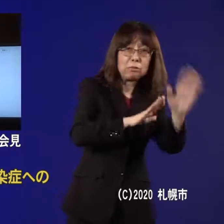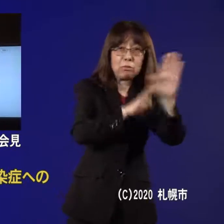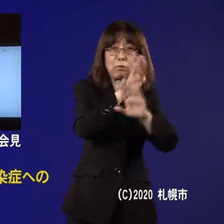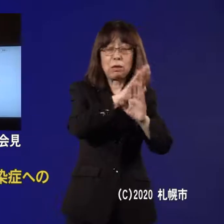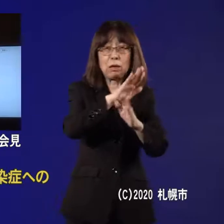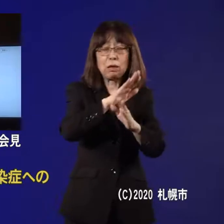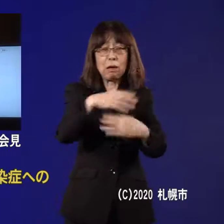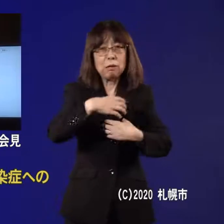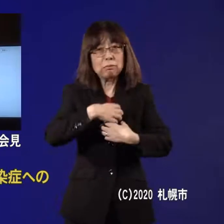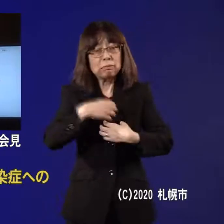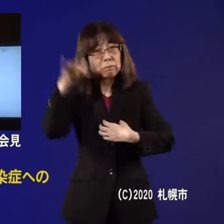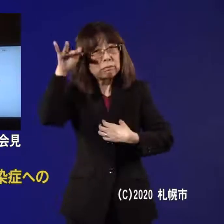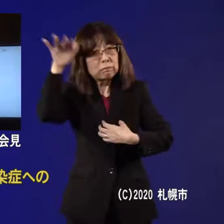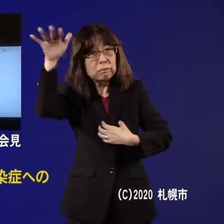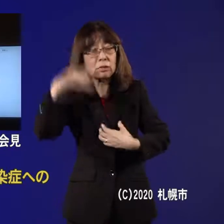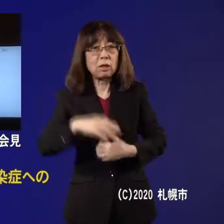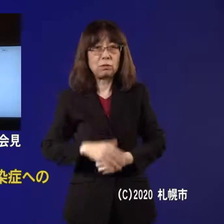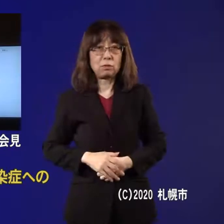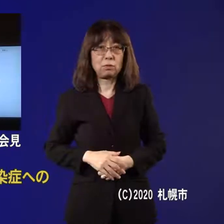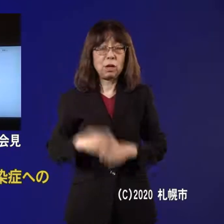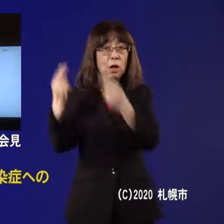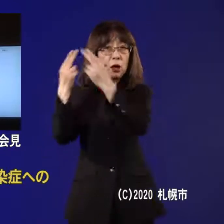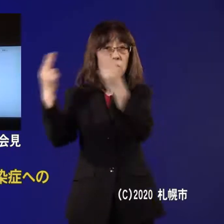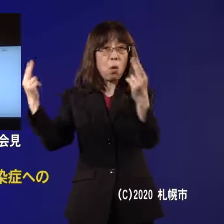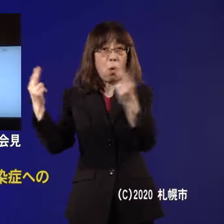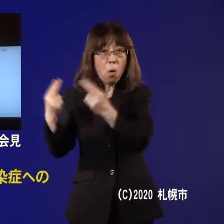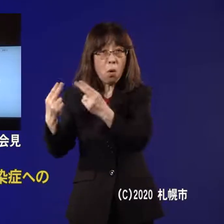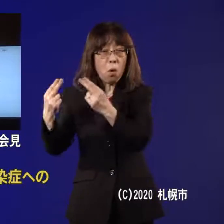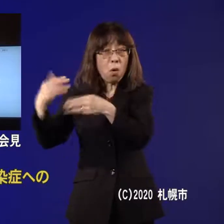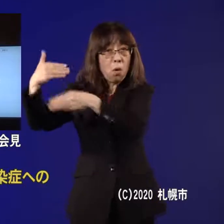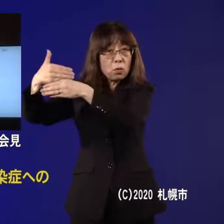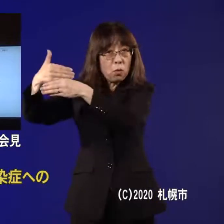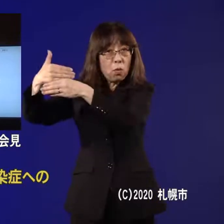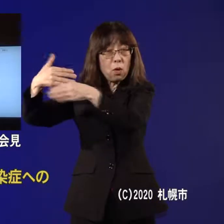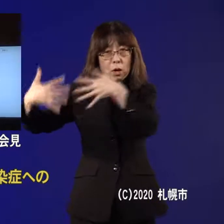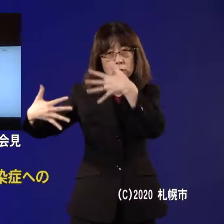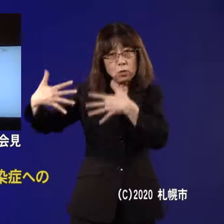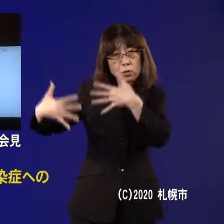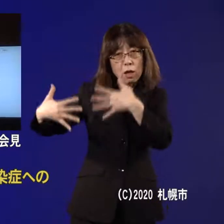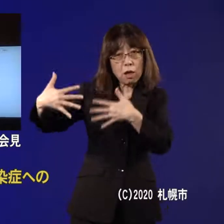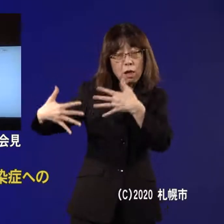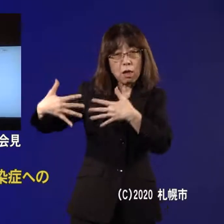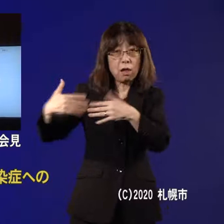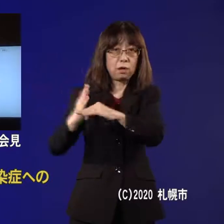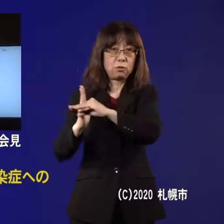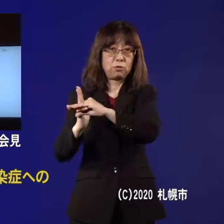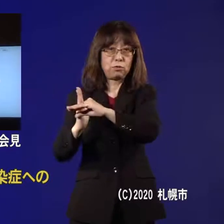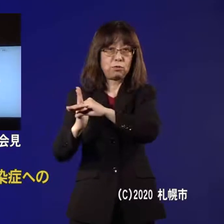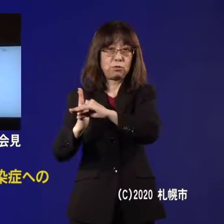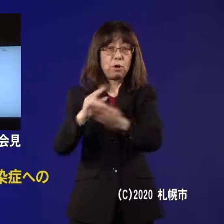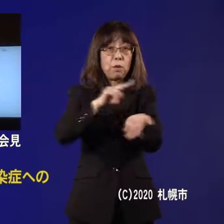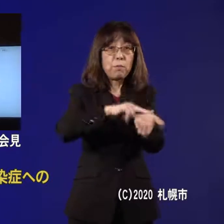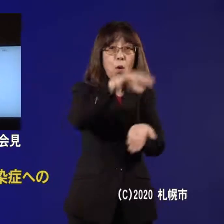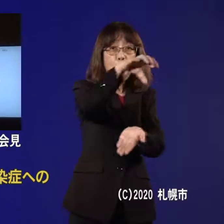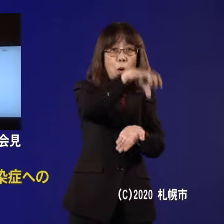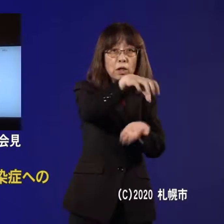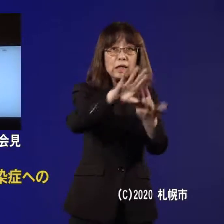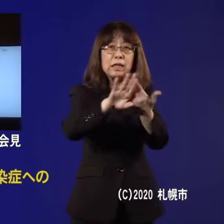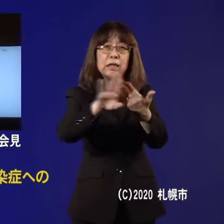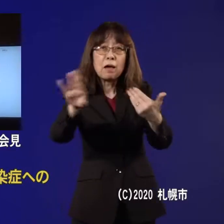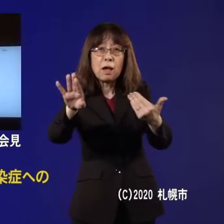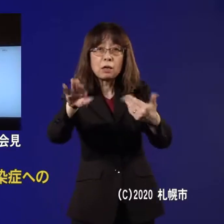こで、これは道と調整を今進めているところでありますけれども、病院以外の施設